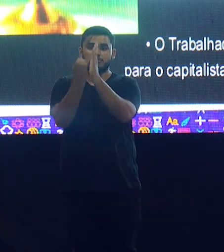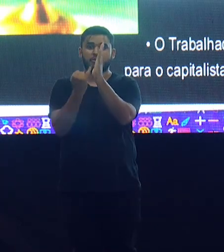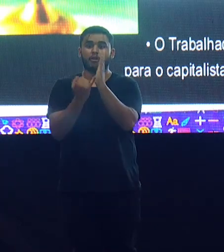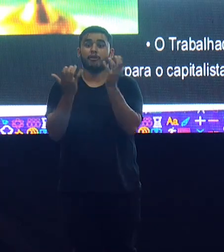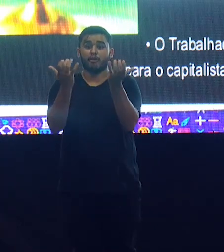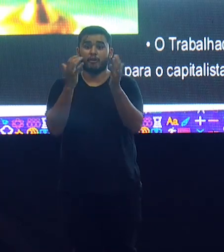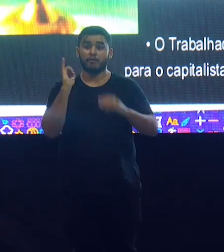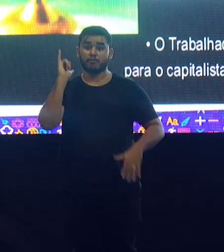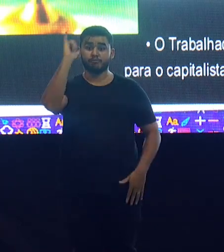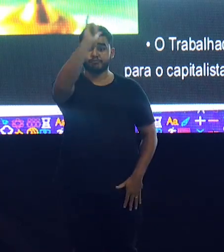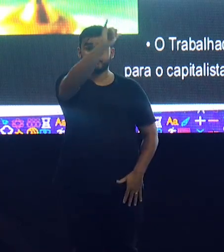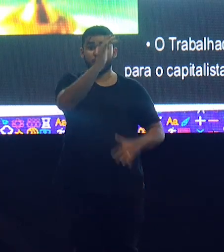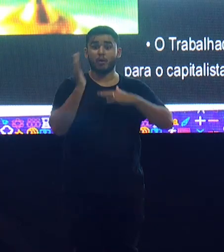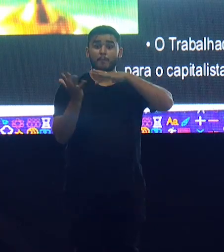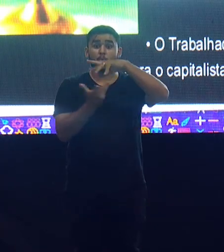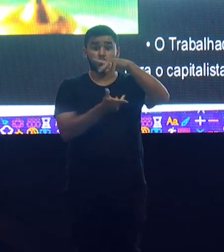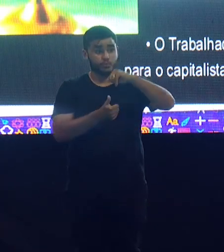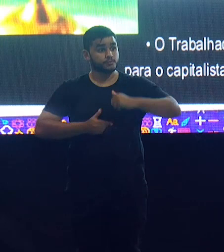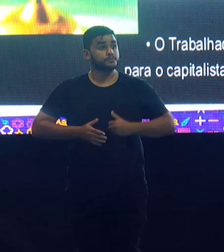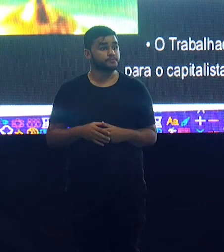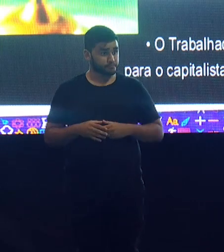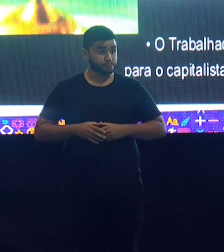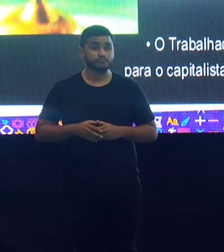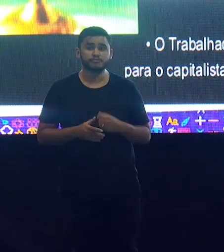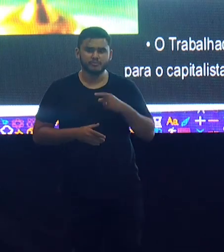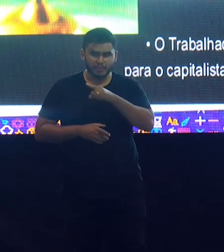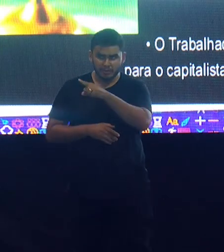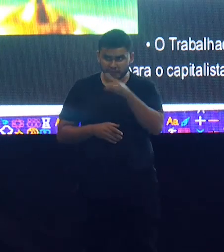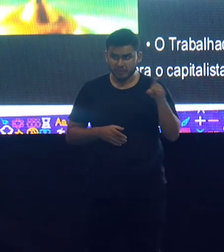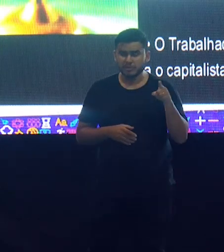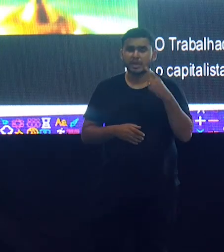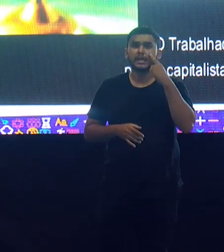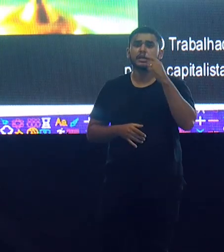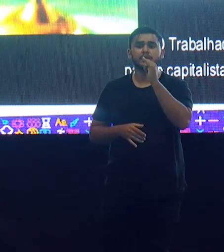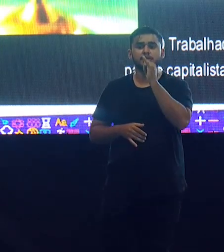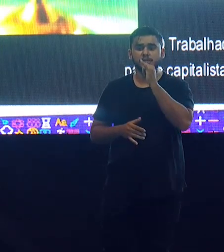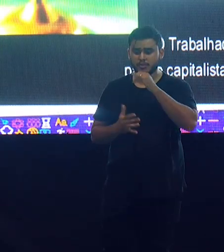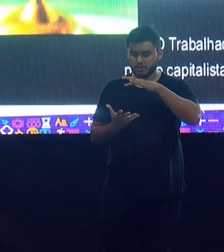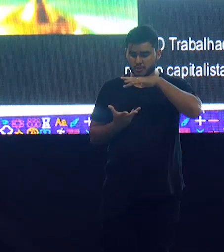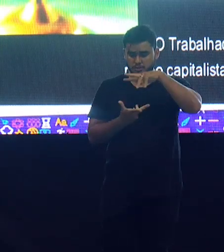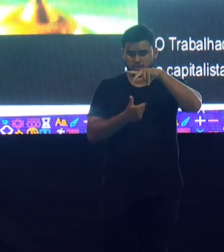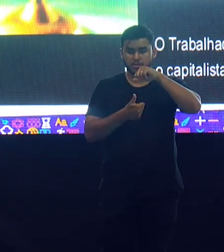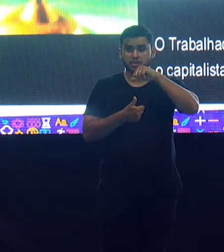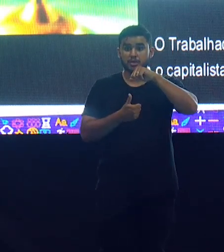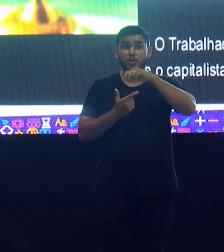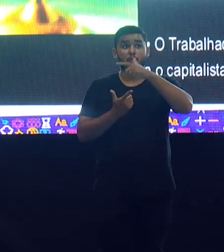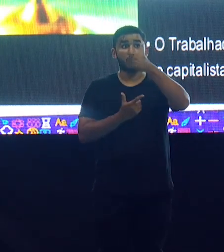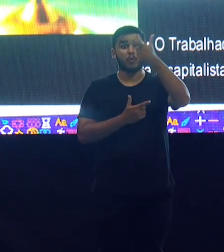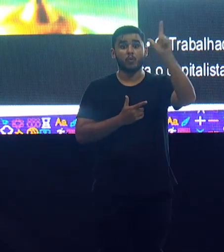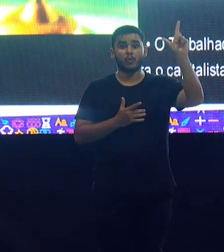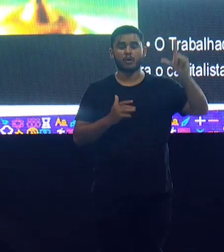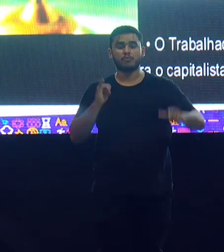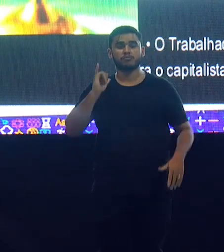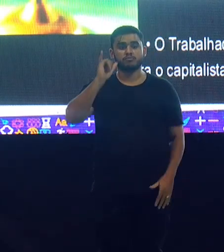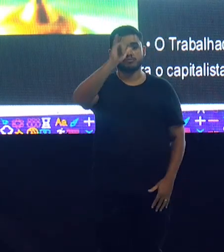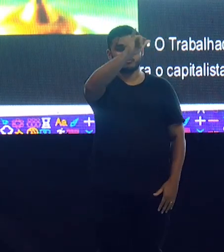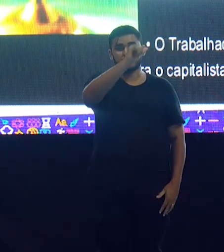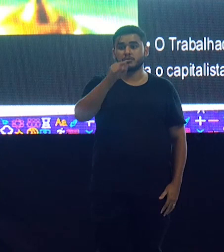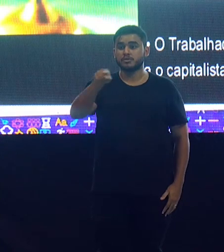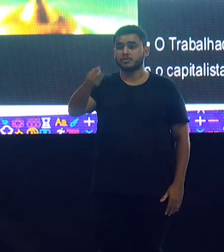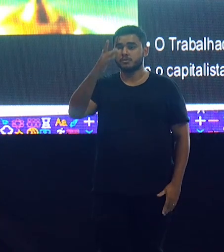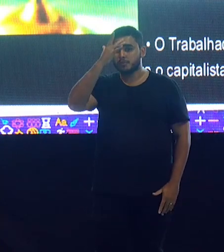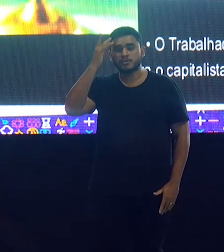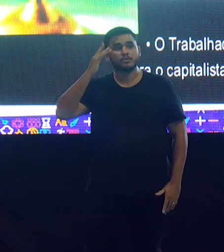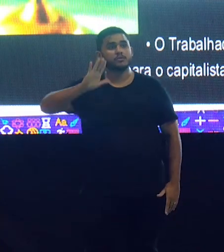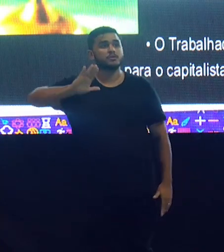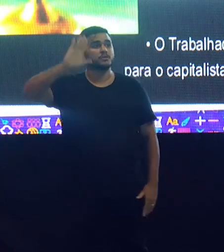disse: pessoal, tem uma empresa que quer levar a galera para Marte, está cadastrando o pessoal, a viagem é só de ida, não tem volta. O menino levantou a mão e disse: eu me